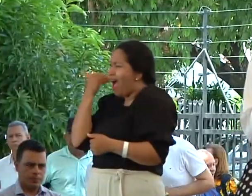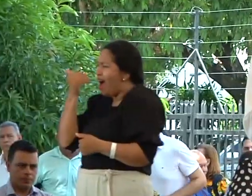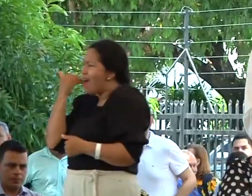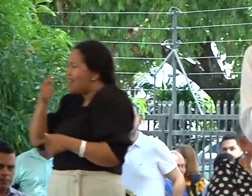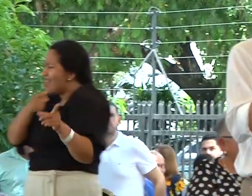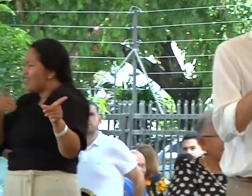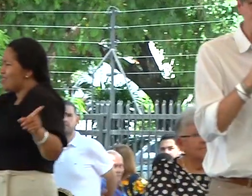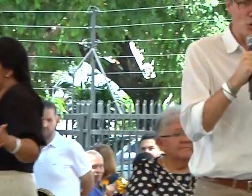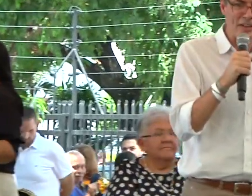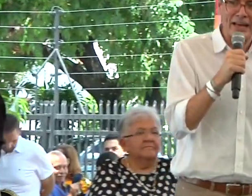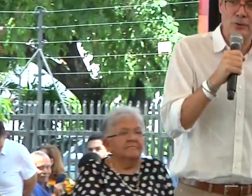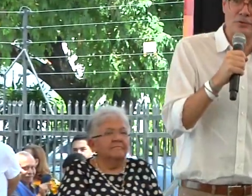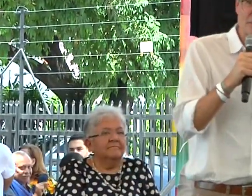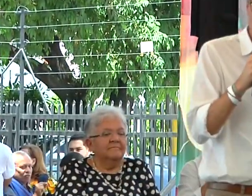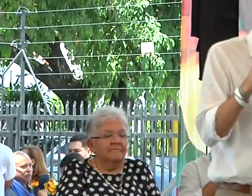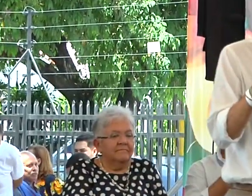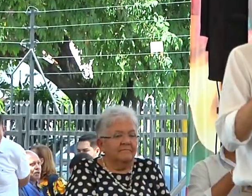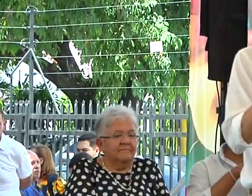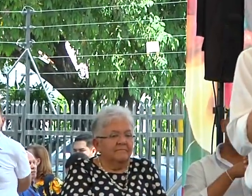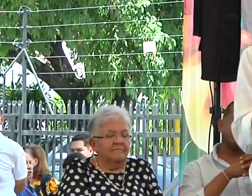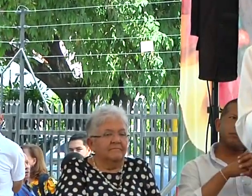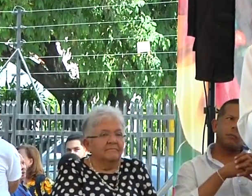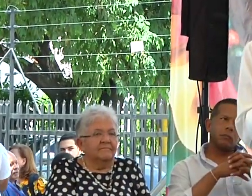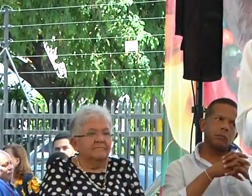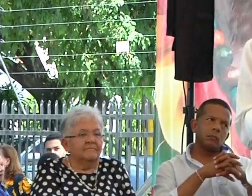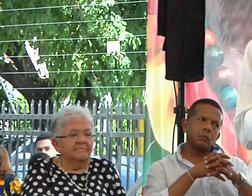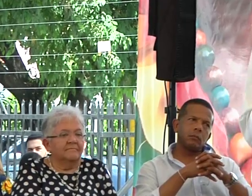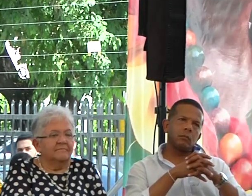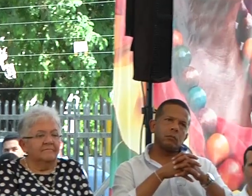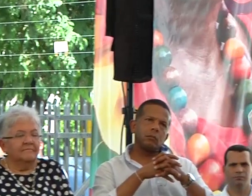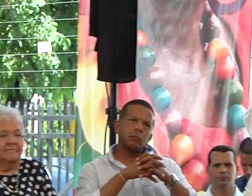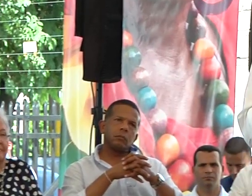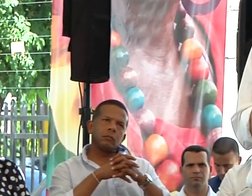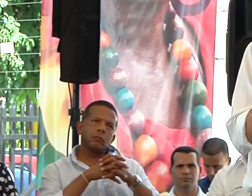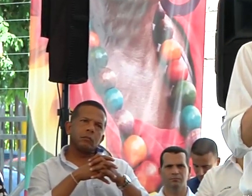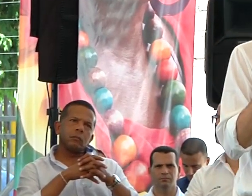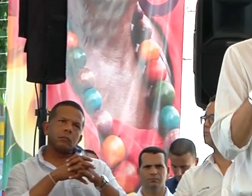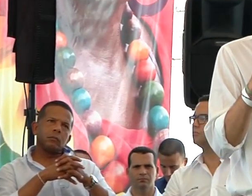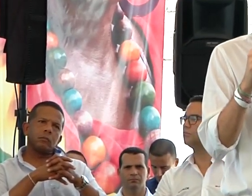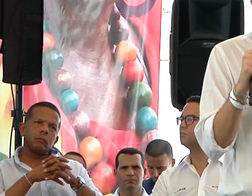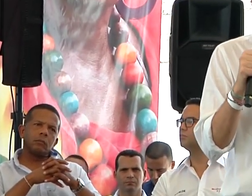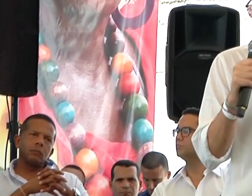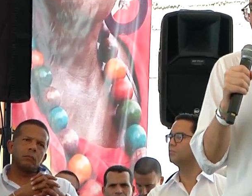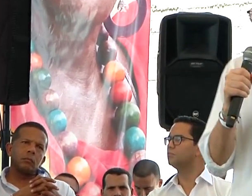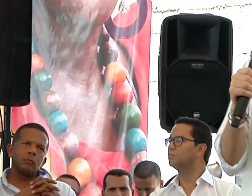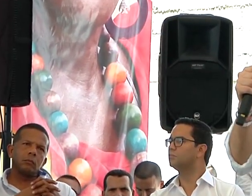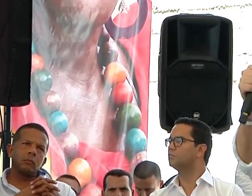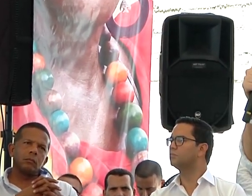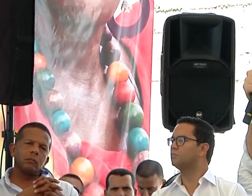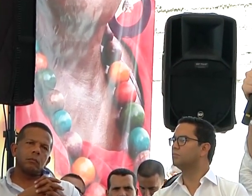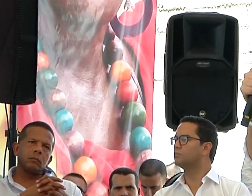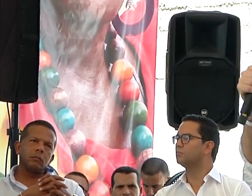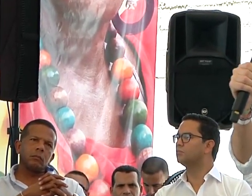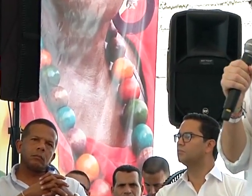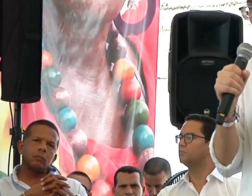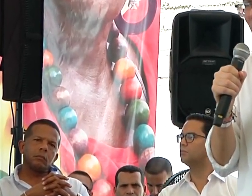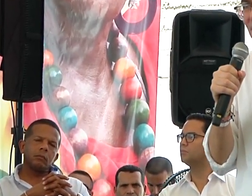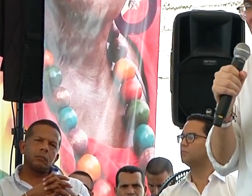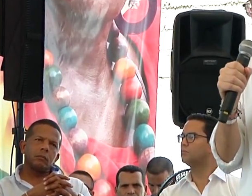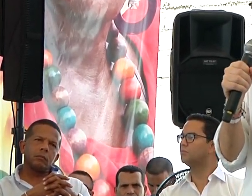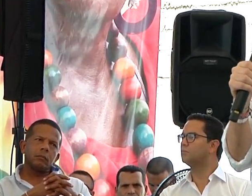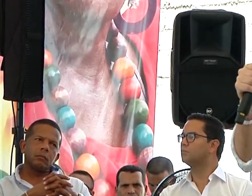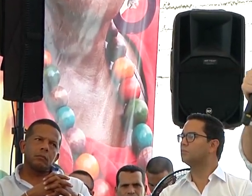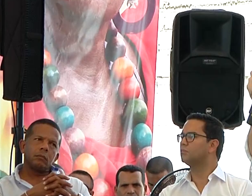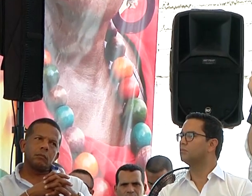chiquito, tenía yo 10 o 11 años, crecí en la ciudad de Medellín. con mi papá nos declaramos binomistas desde esa